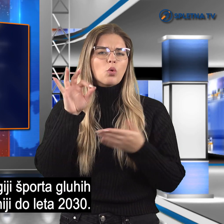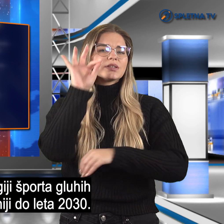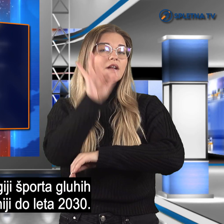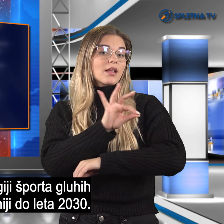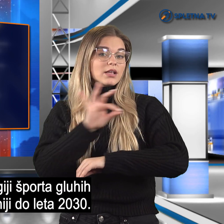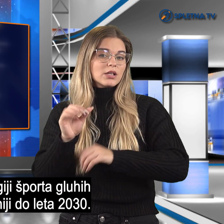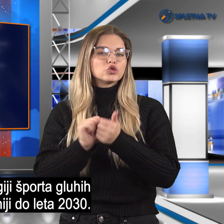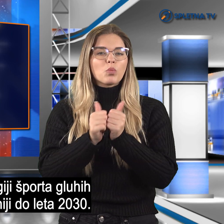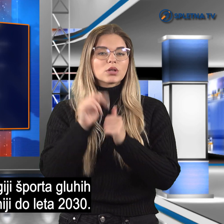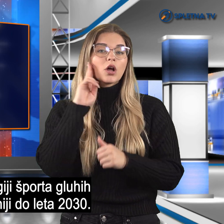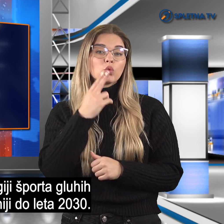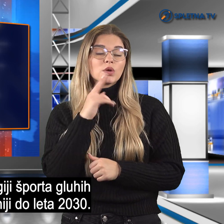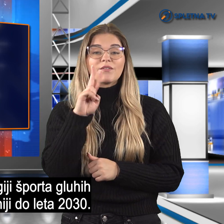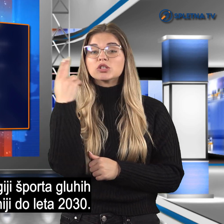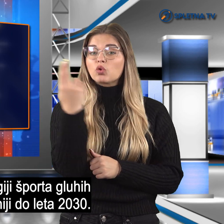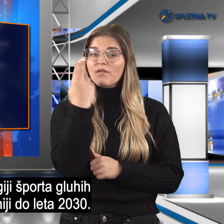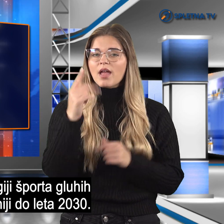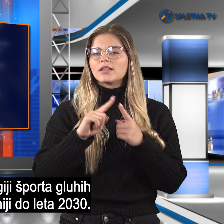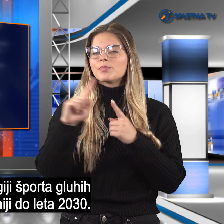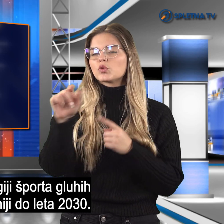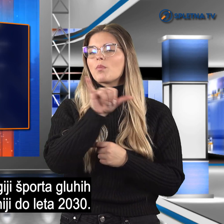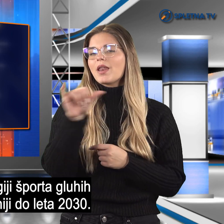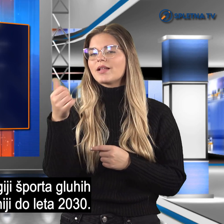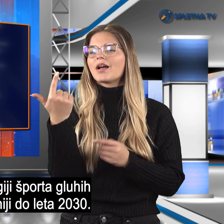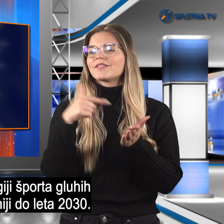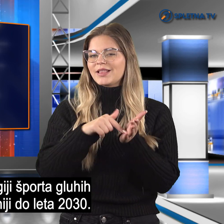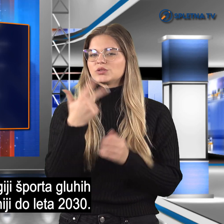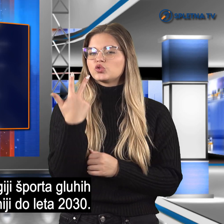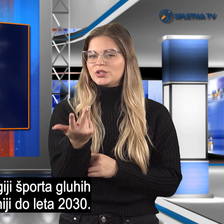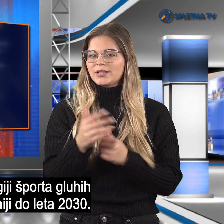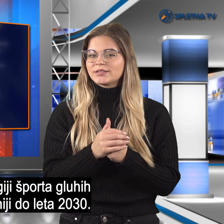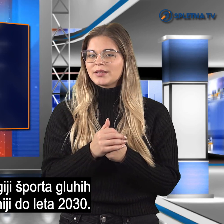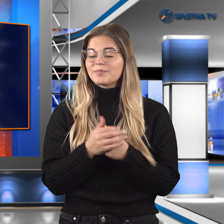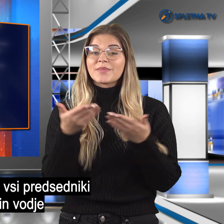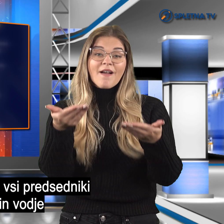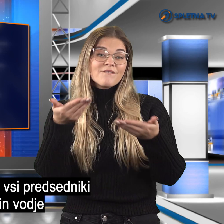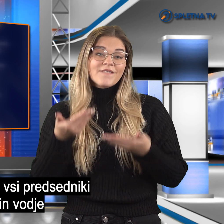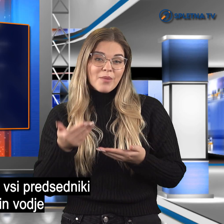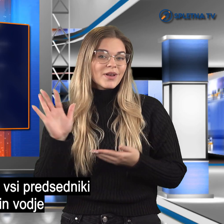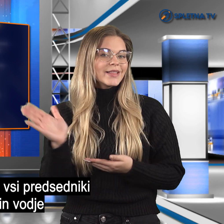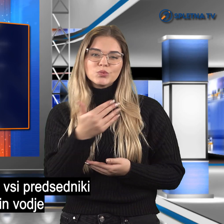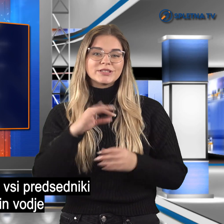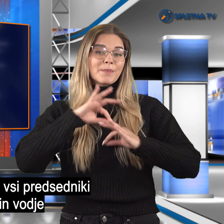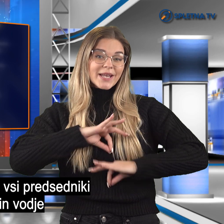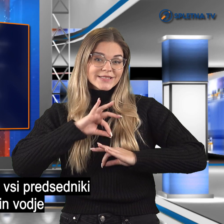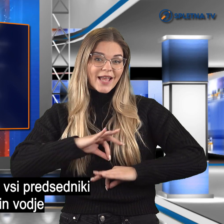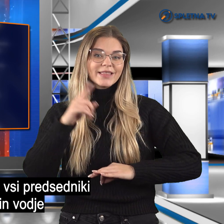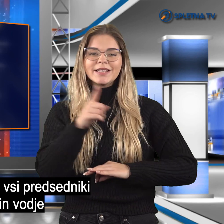strategiji športa gluhih v Sloveniji do leta 2030. Vabljeni so vsi predsedniki in